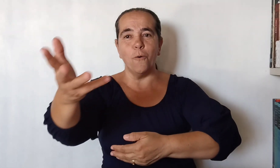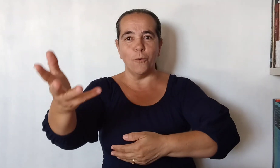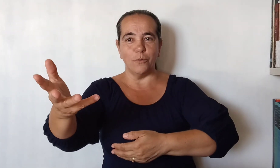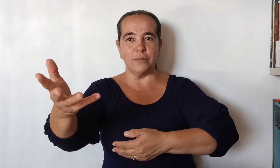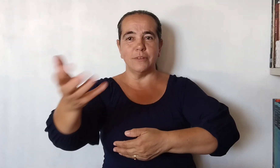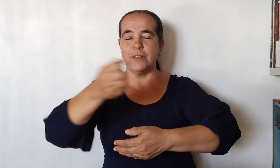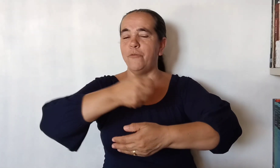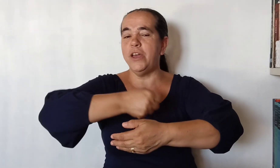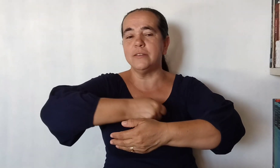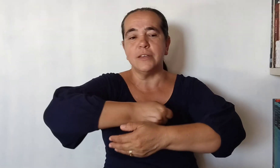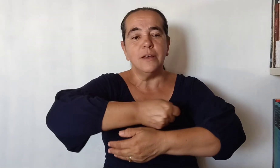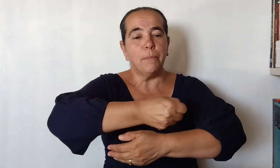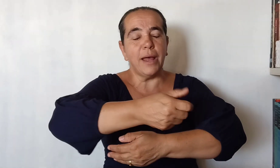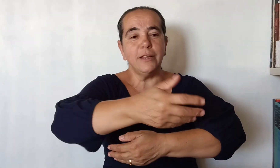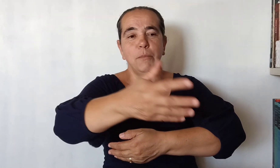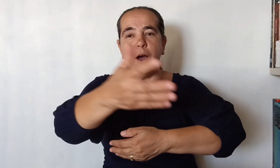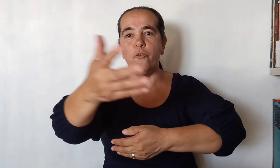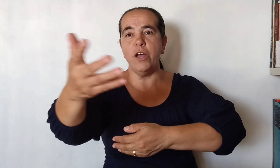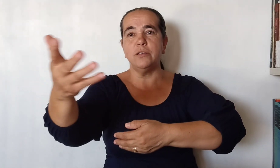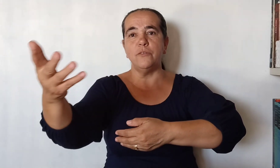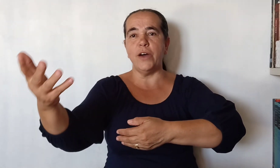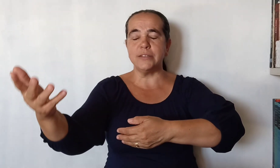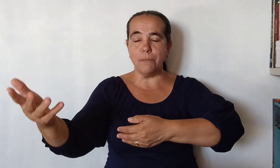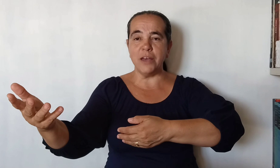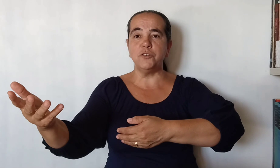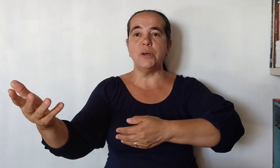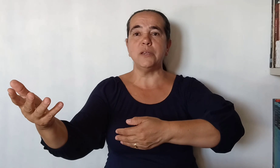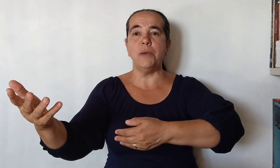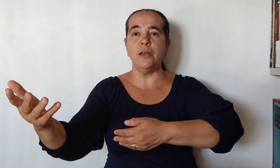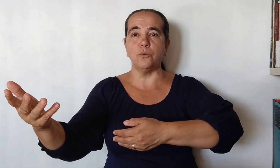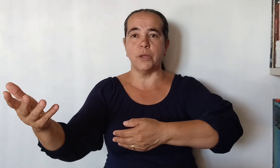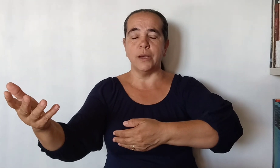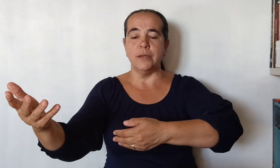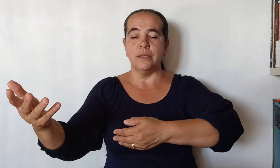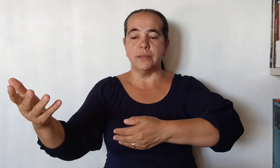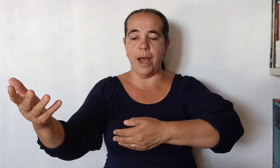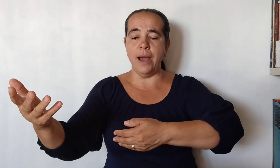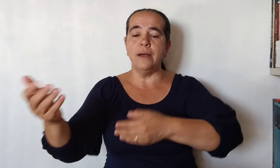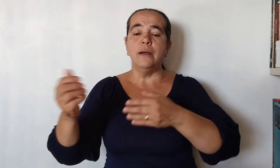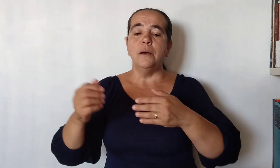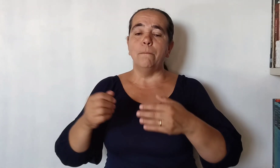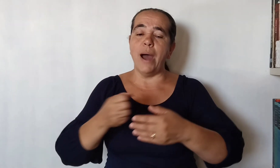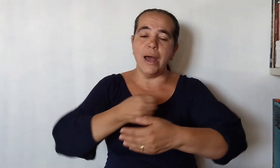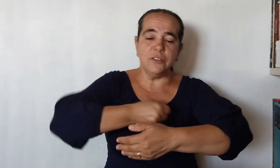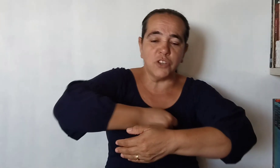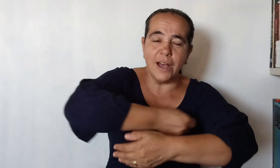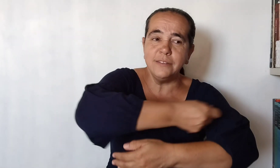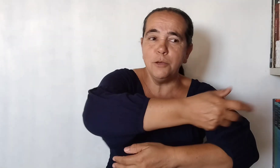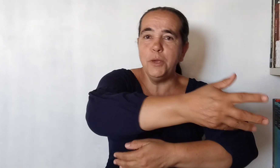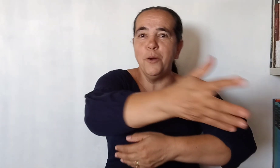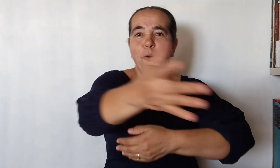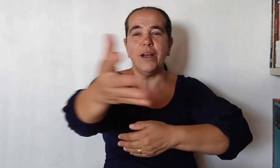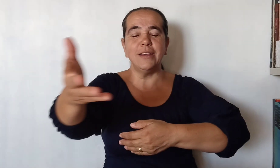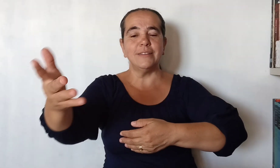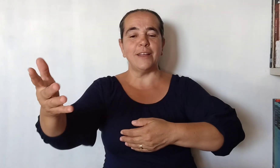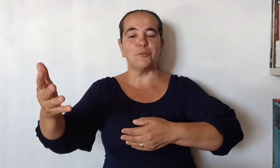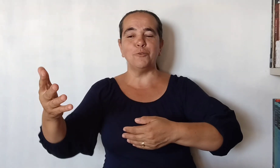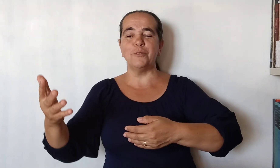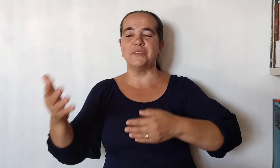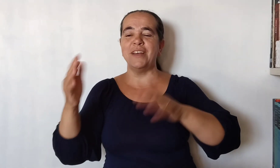semeou. Talvez, para terminar o verso, você faça mais de uma semeadura, tá? Mas já semeou aqui, tá tudo